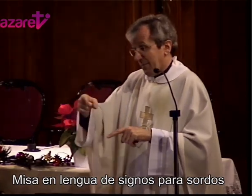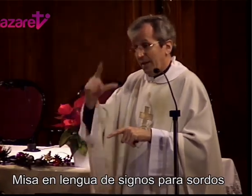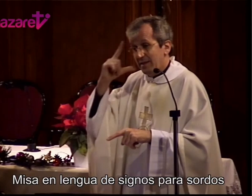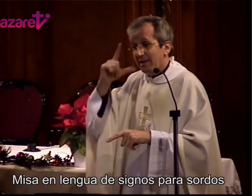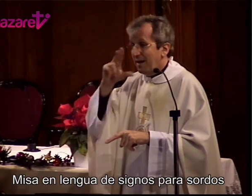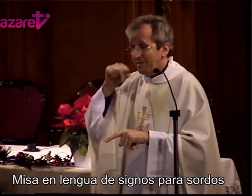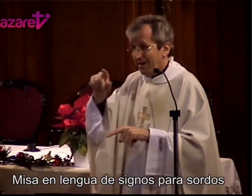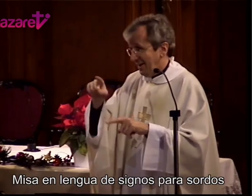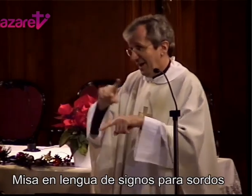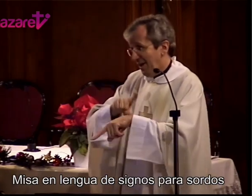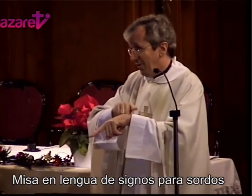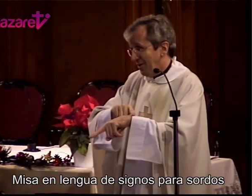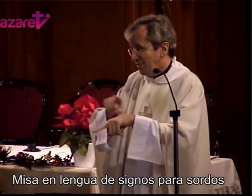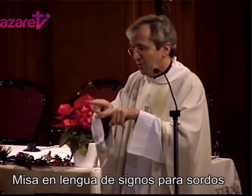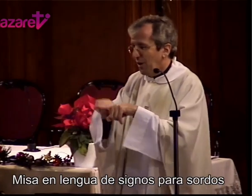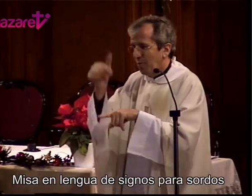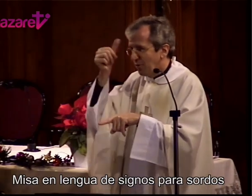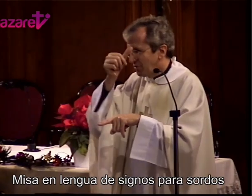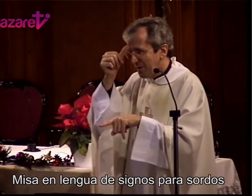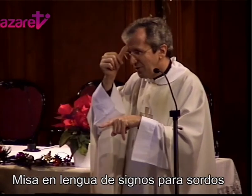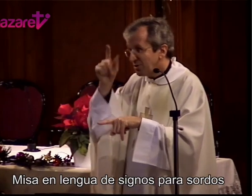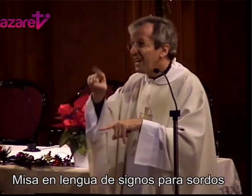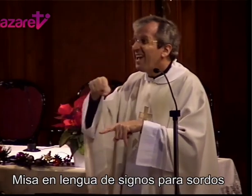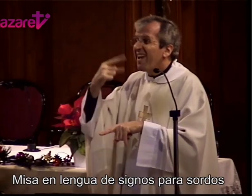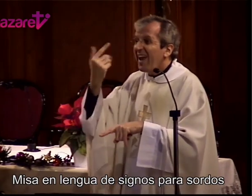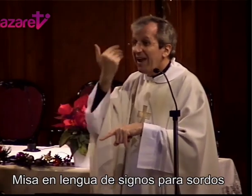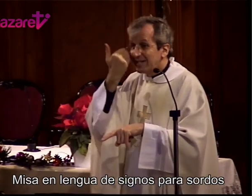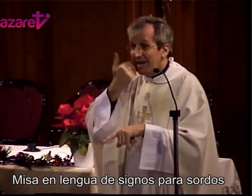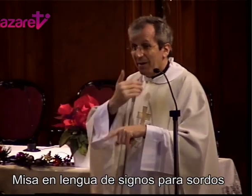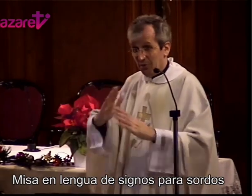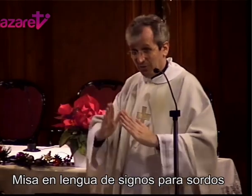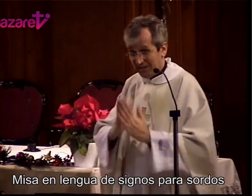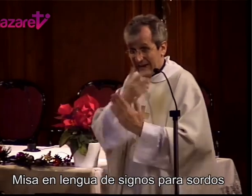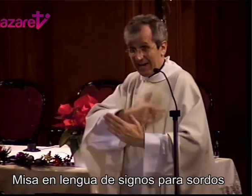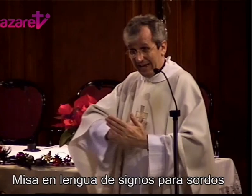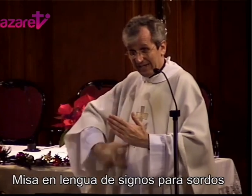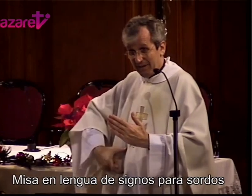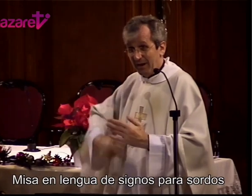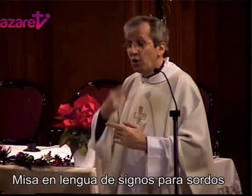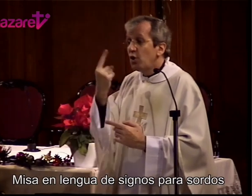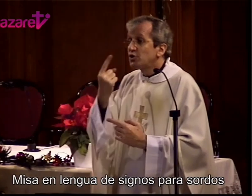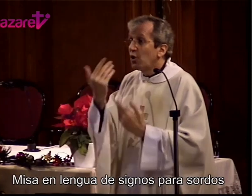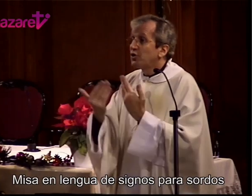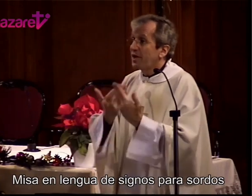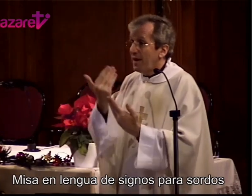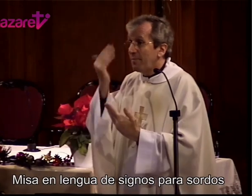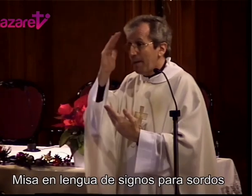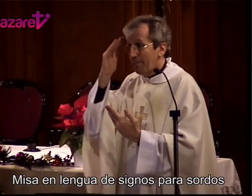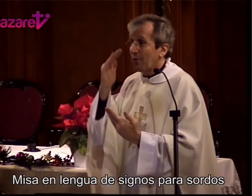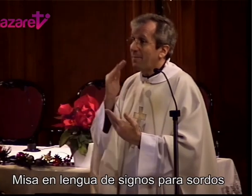el día de Navidad, el horario es igual como los domingos. El sábado San Esteban solo se celebra por la